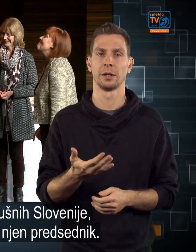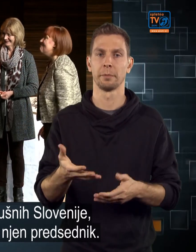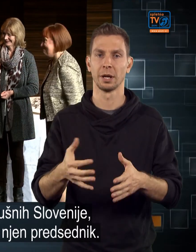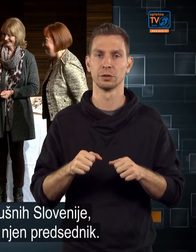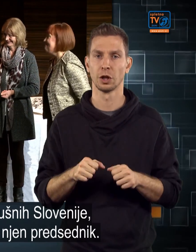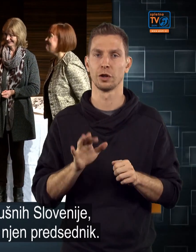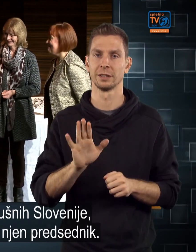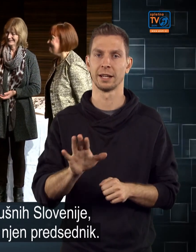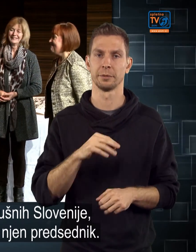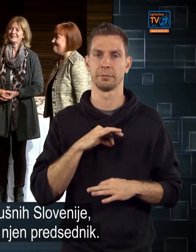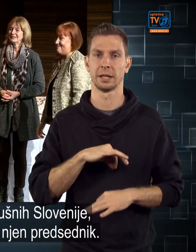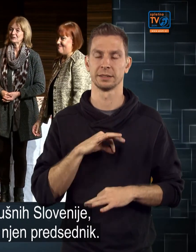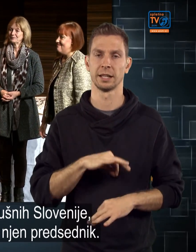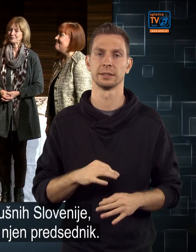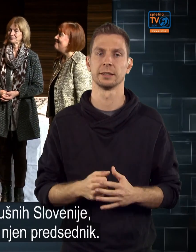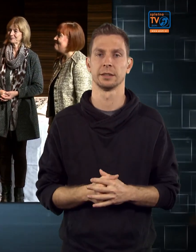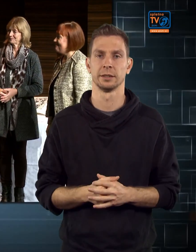predsednik.